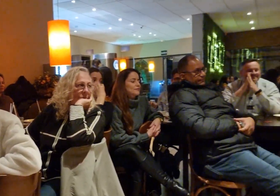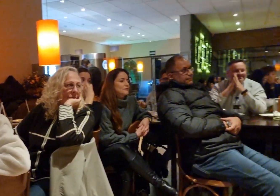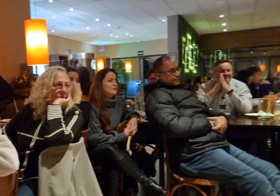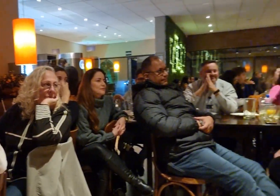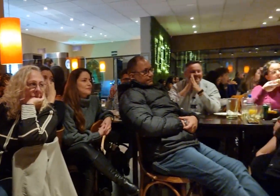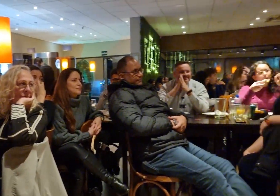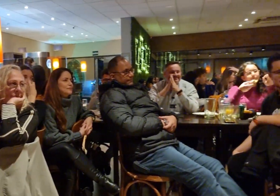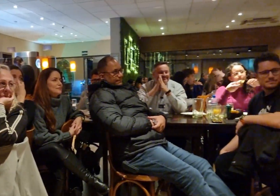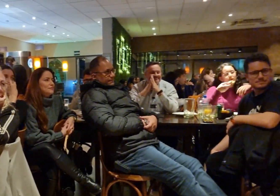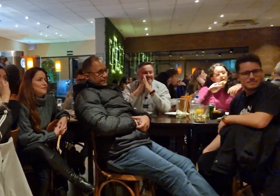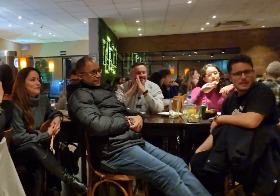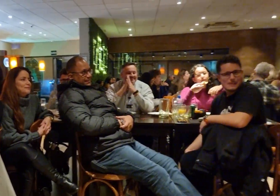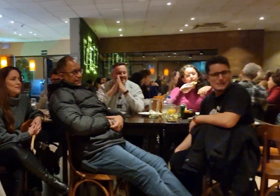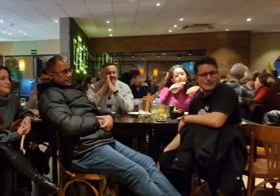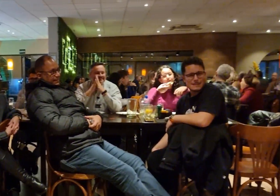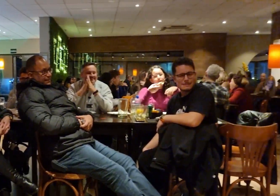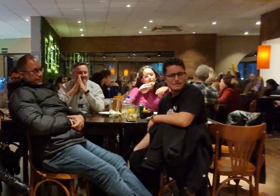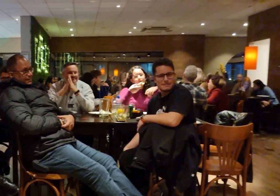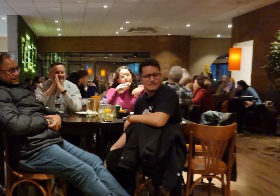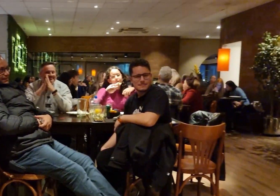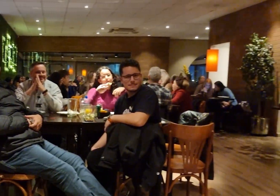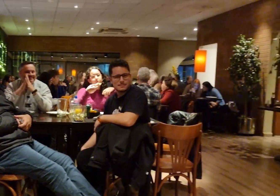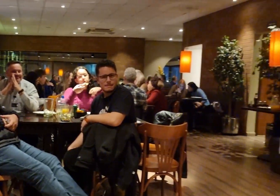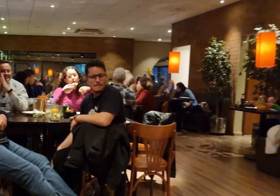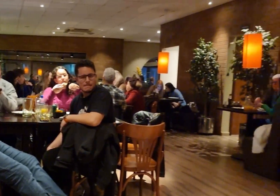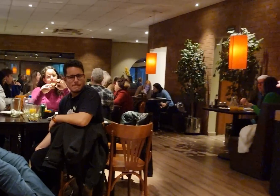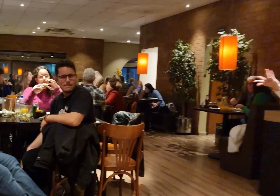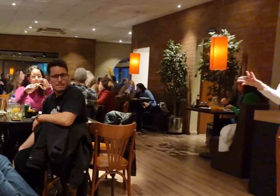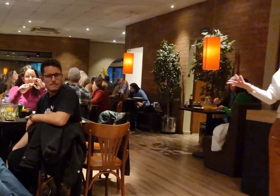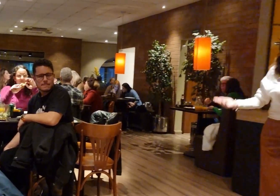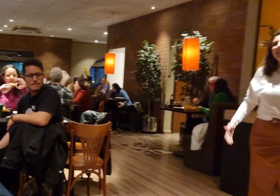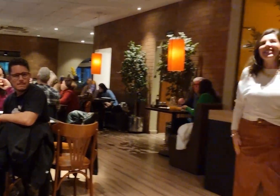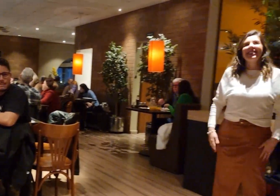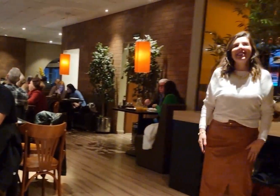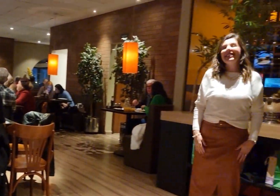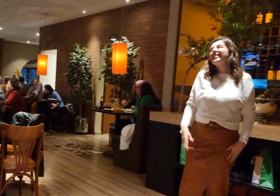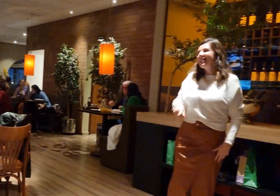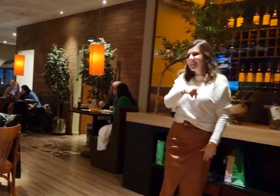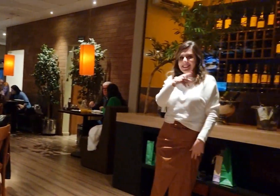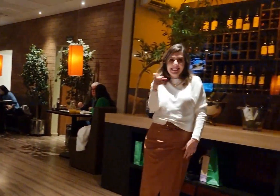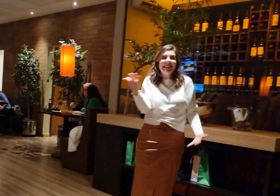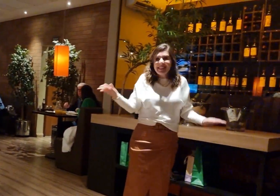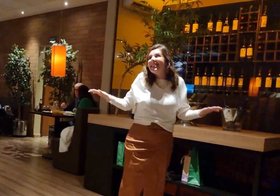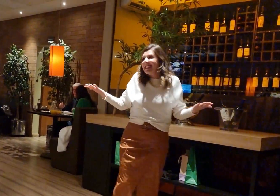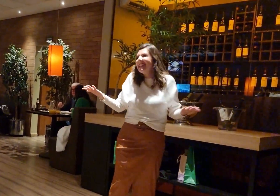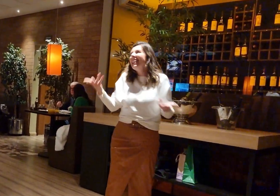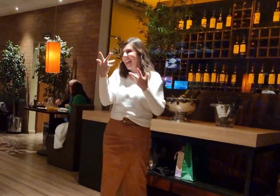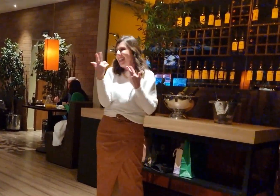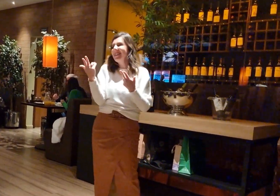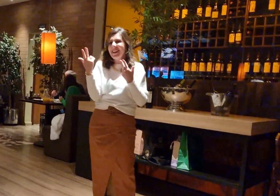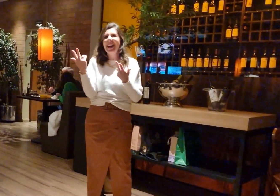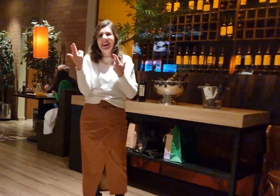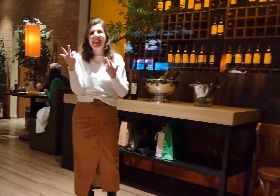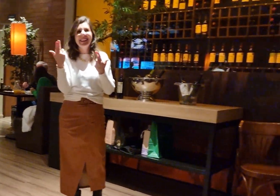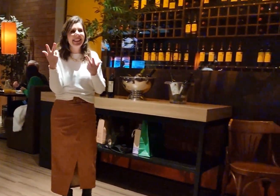Eu nunca fiz, mas o que acabou. Vocês não entenderam nada que eu falei, né? Mas os surdos entenderam. Essa é a mesma, é o mesmo jeito, é